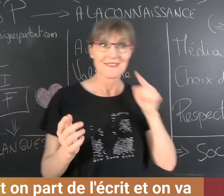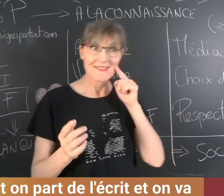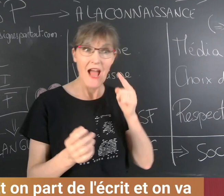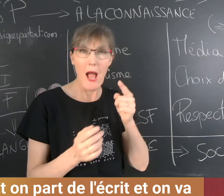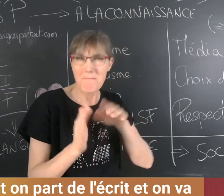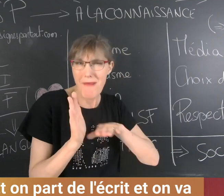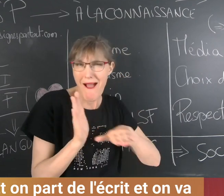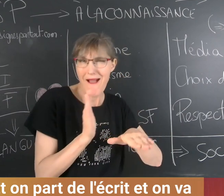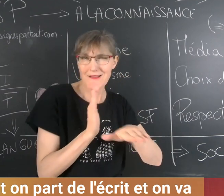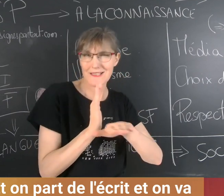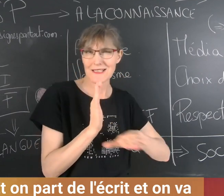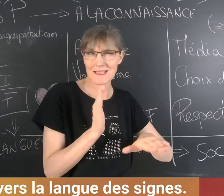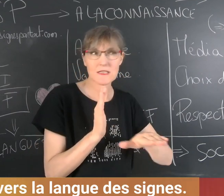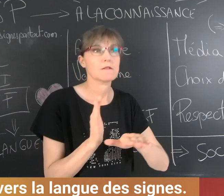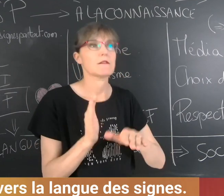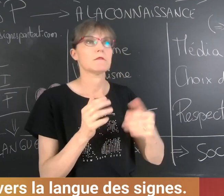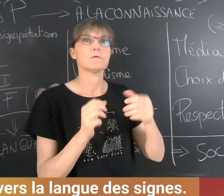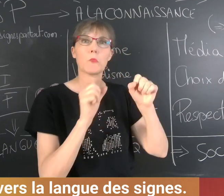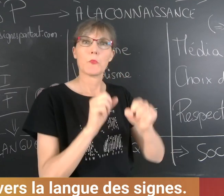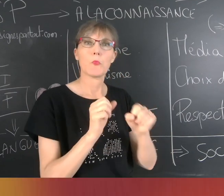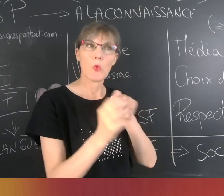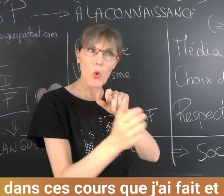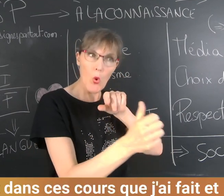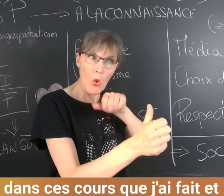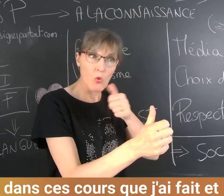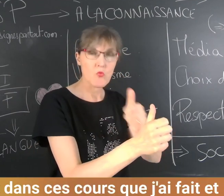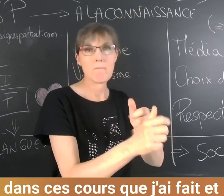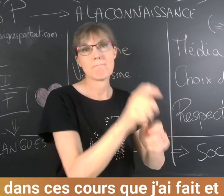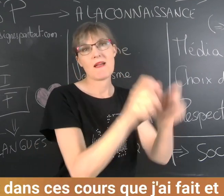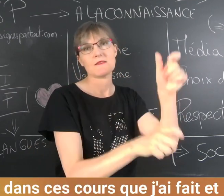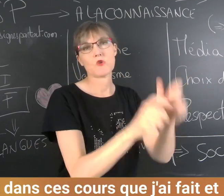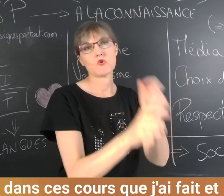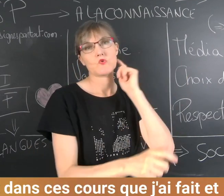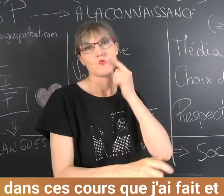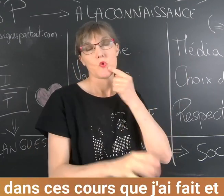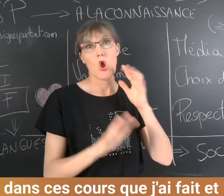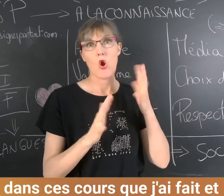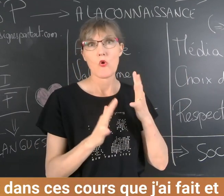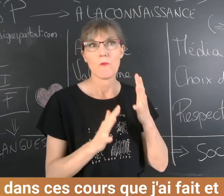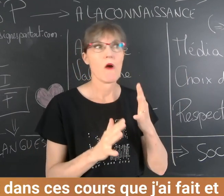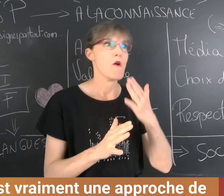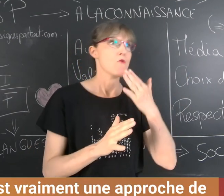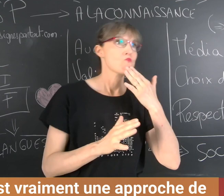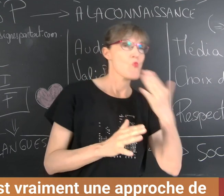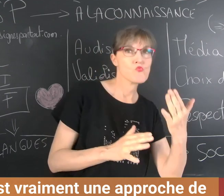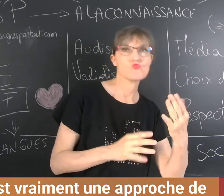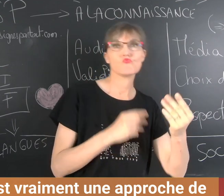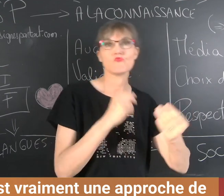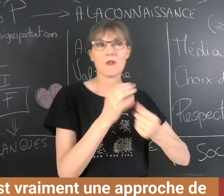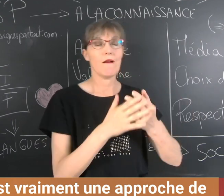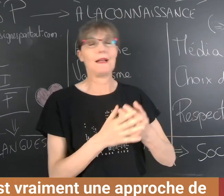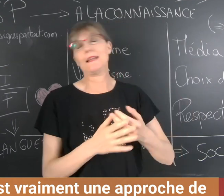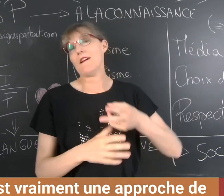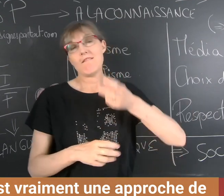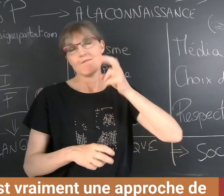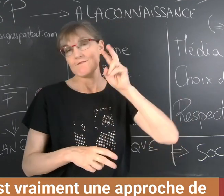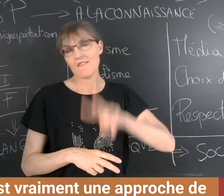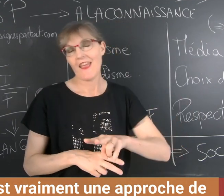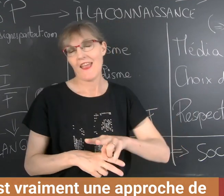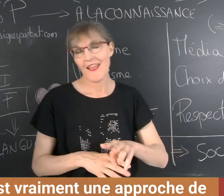de l'écrit et puis on va vers la langue des signes. Donc dans ces cours que j'ai faits, c'est vraiment une approche de